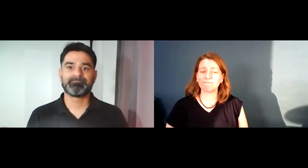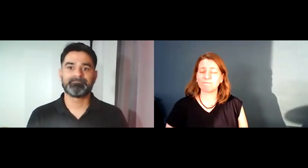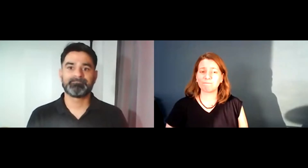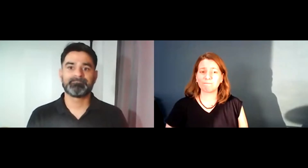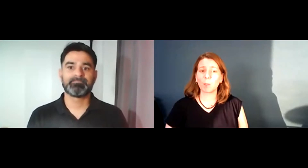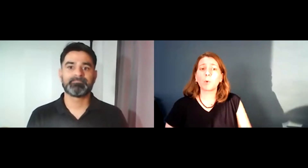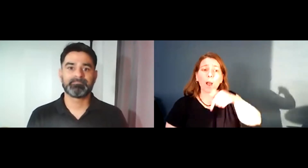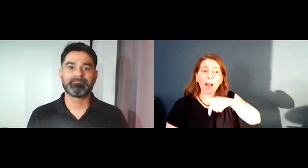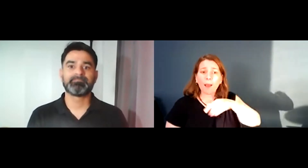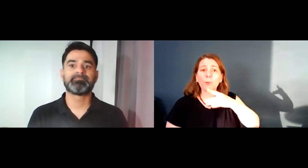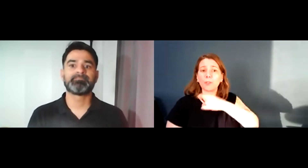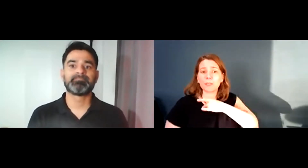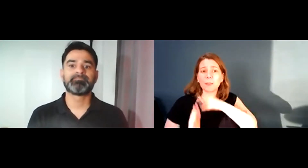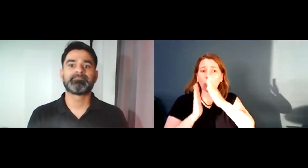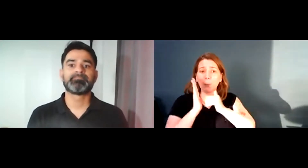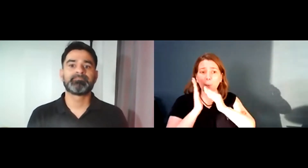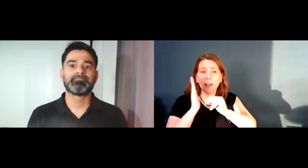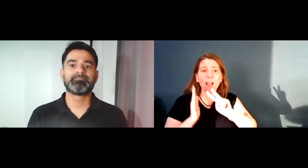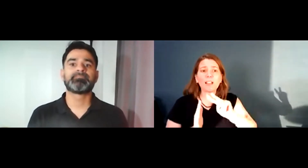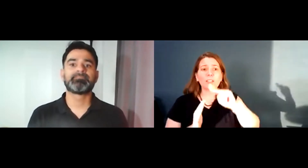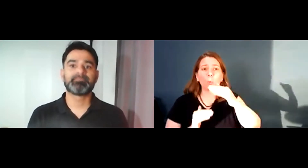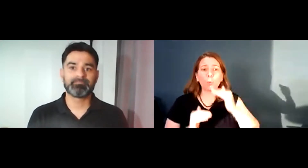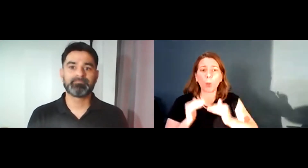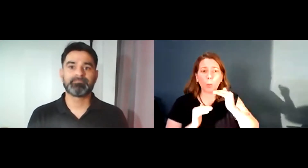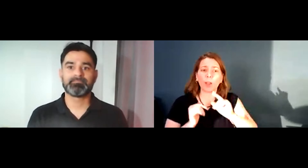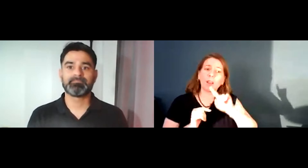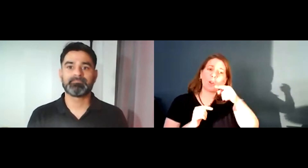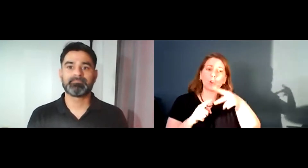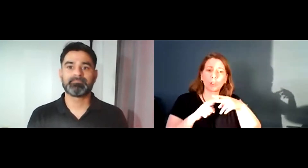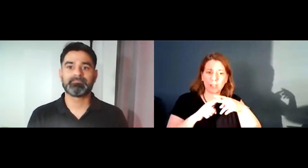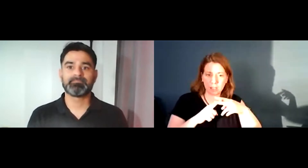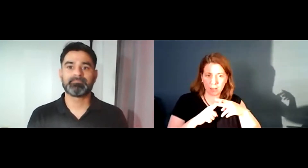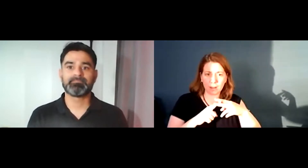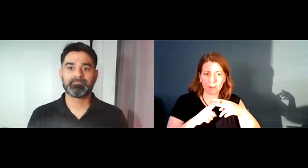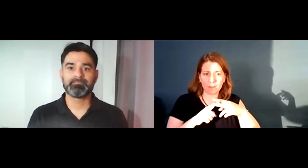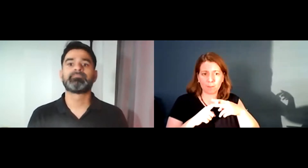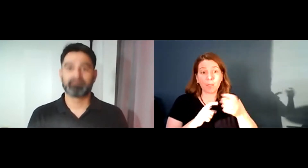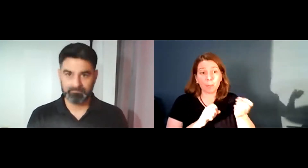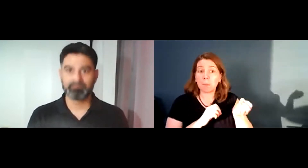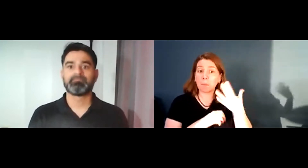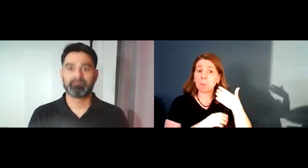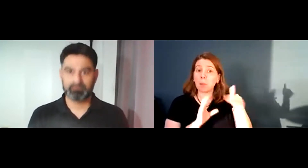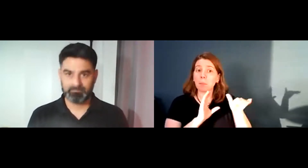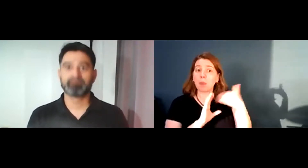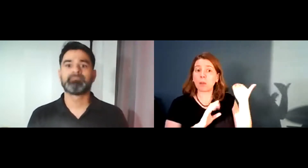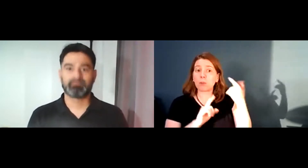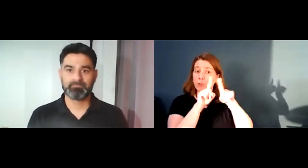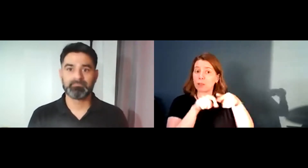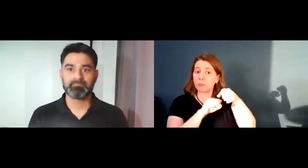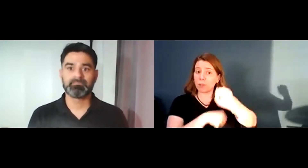el segundo nivel de un taller y de que ya me enviaron el primer certificado de primer nivel y estoy haciendo el segundo